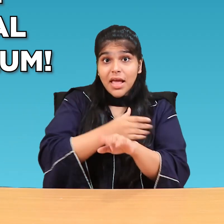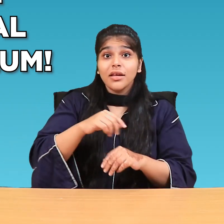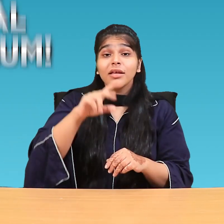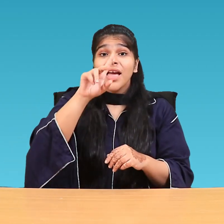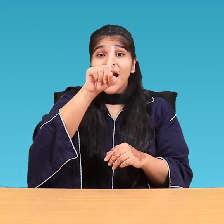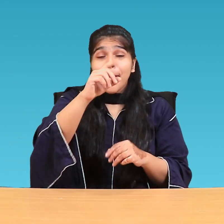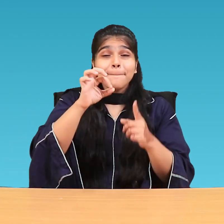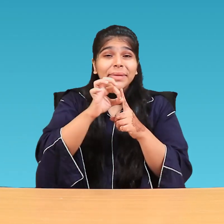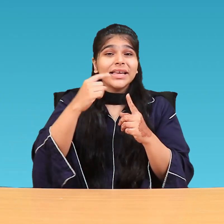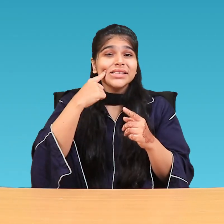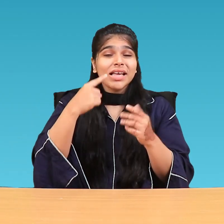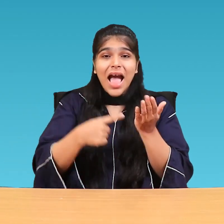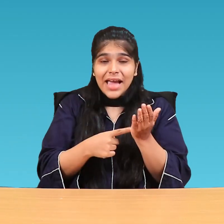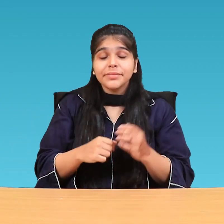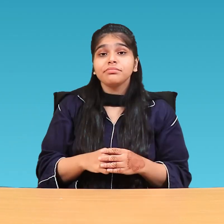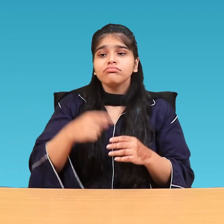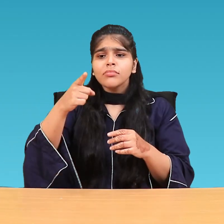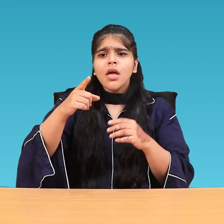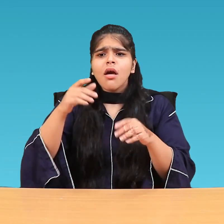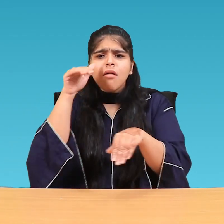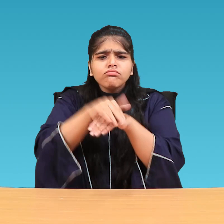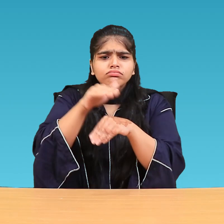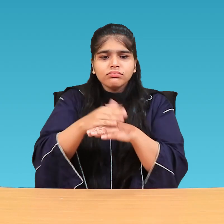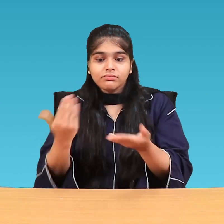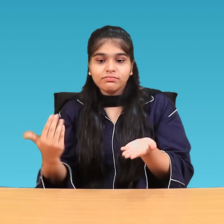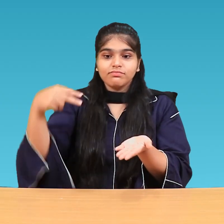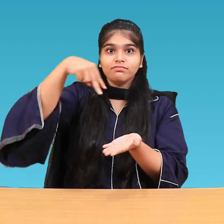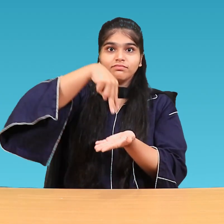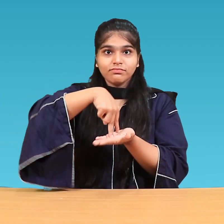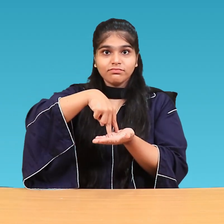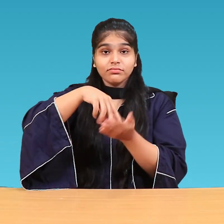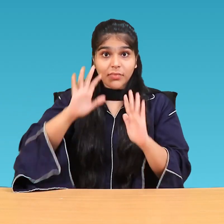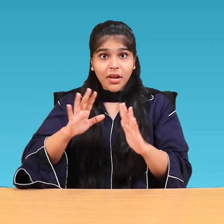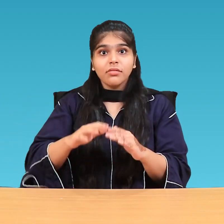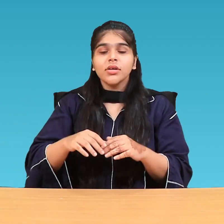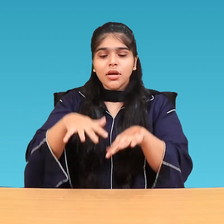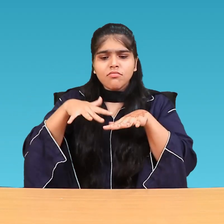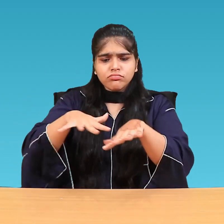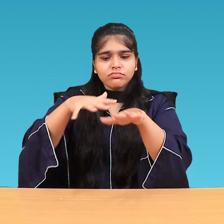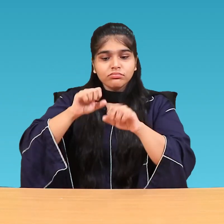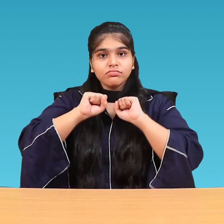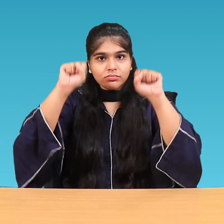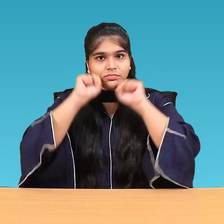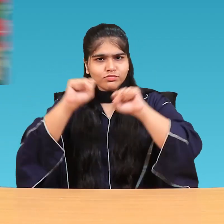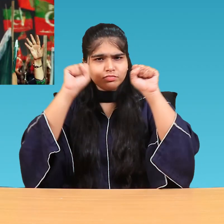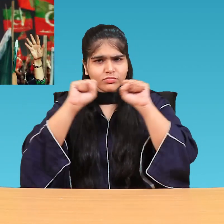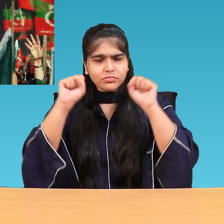इलेक्शन जीती थी या फिर इलेक्शन में जब वो खड़े हो रहे थे और वो जलसे कर रहे थे, तो एजुकेशन